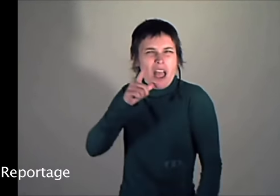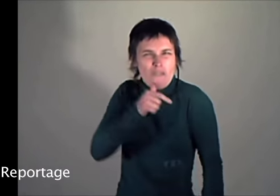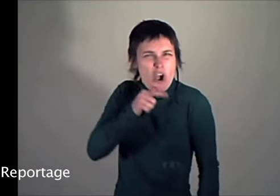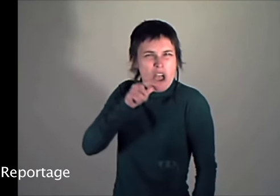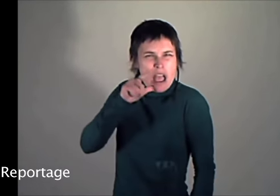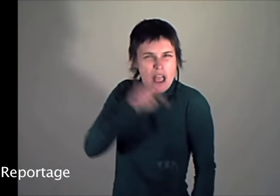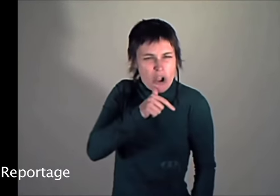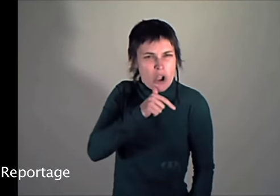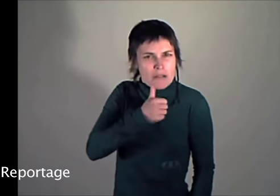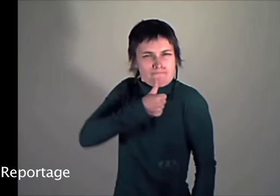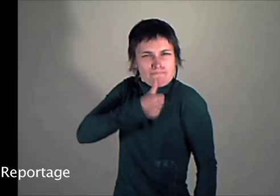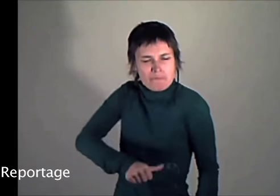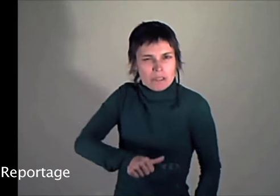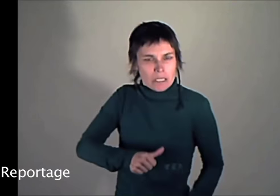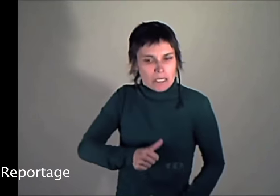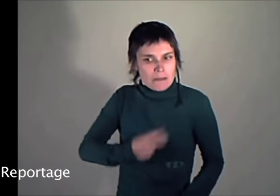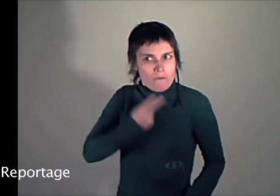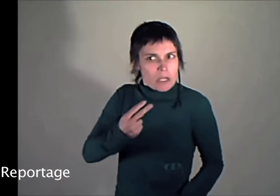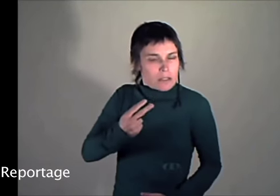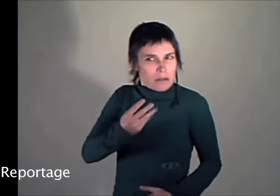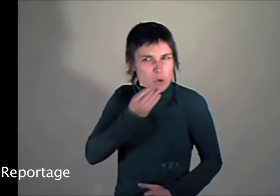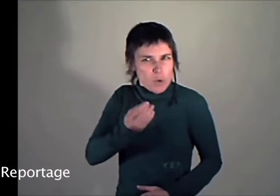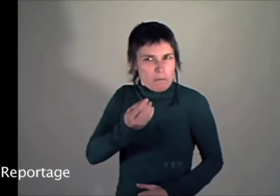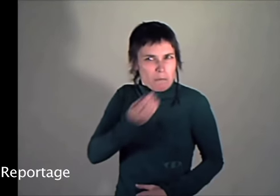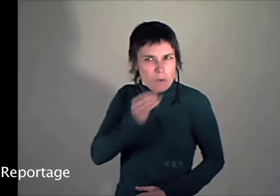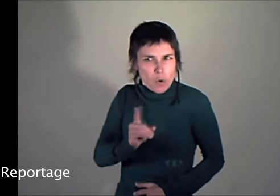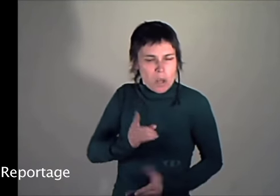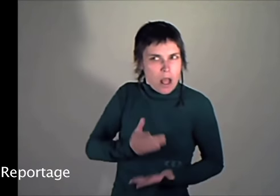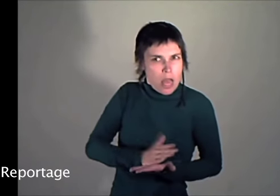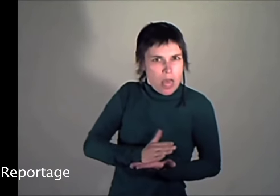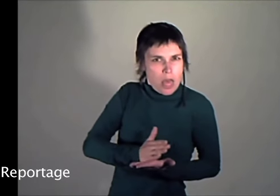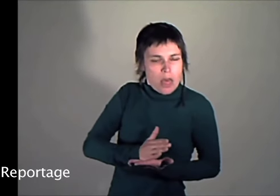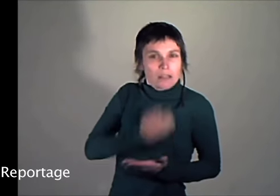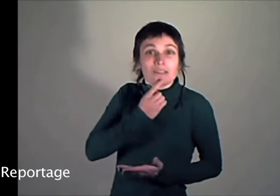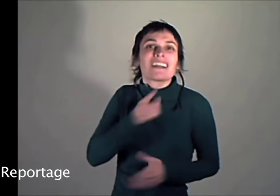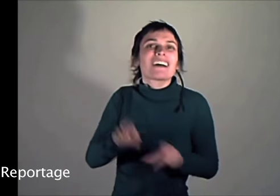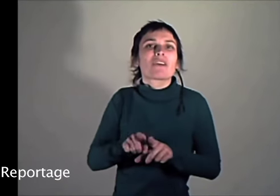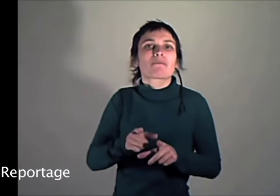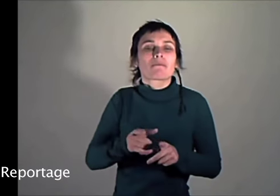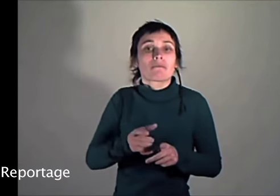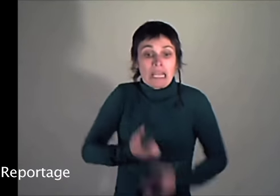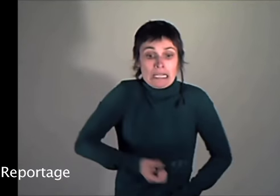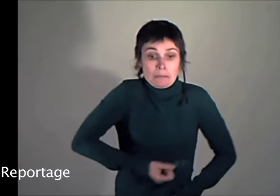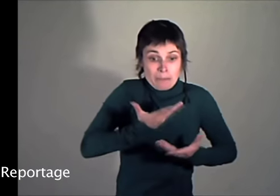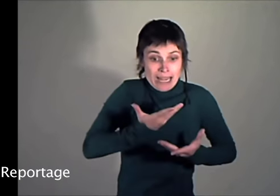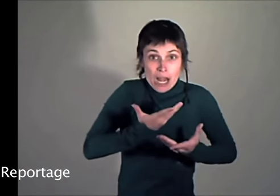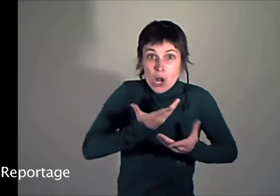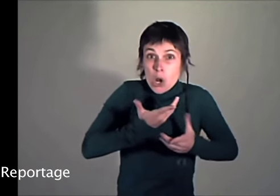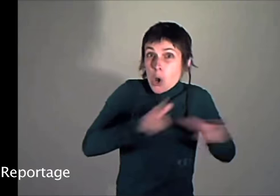parler quand même, mais ils sont en effort permanent. En fait, toujours ils se disent est-ce que c'est bon, est-ce que